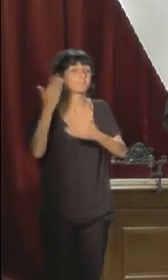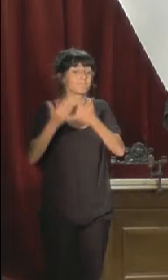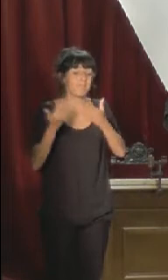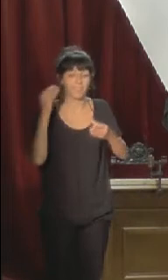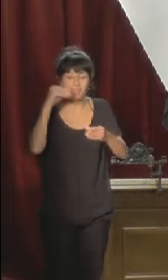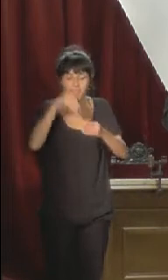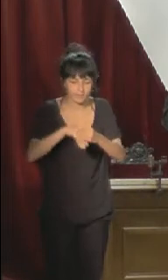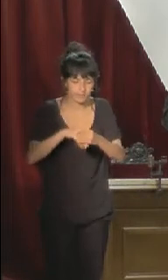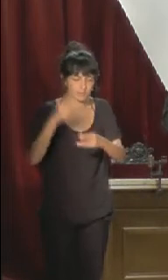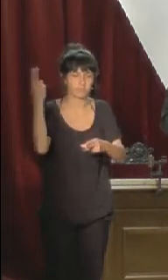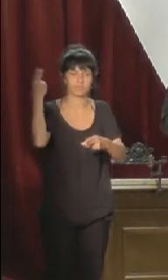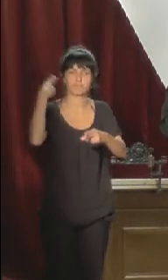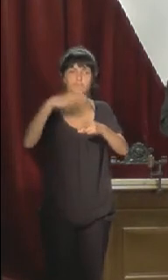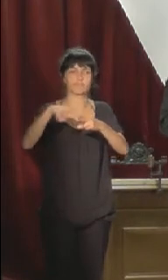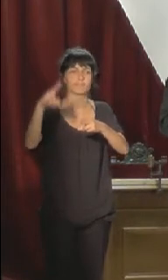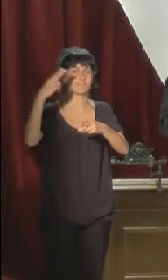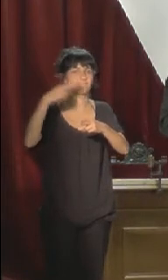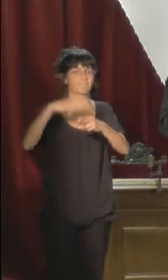seu